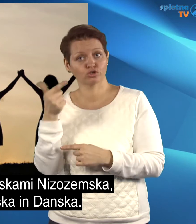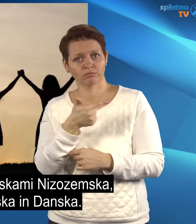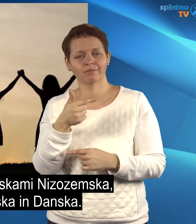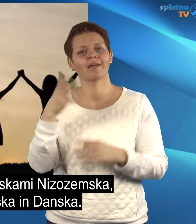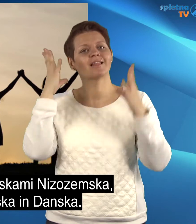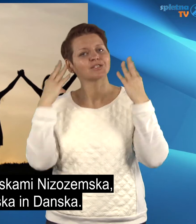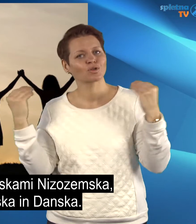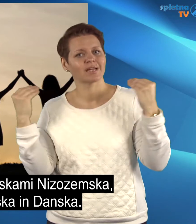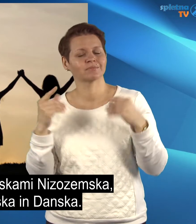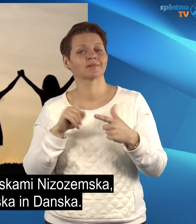ji Švedska in Danska.